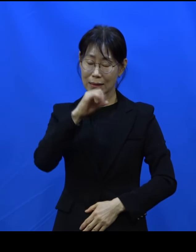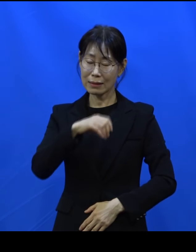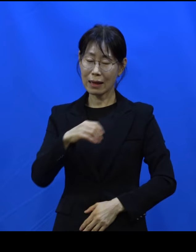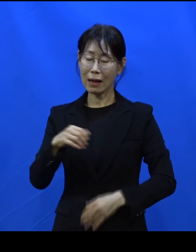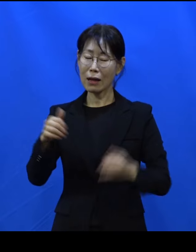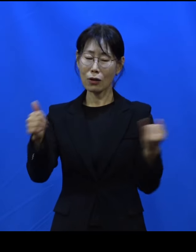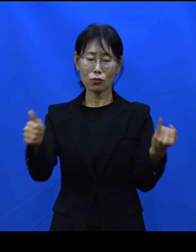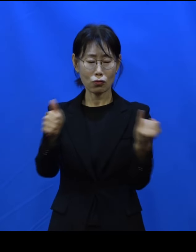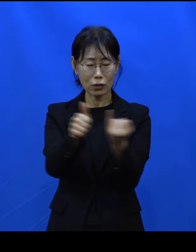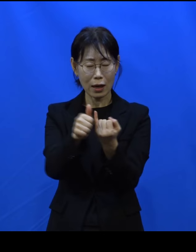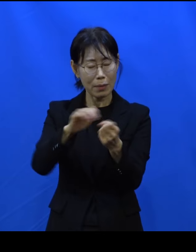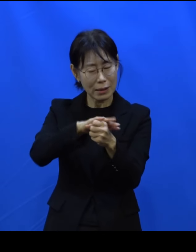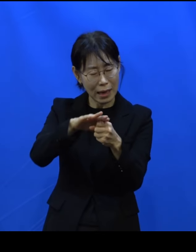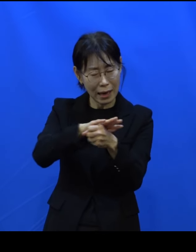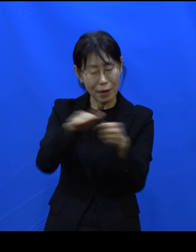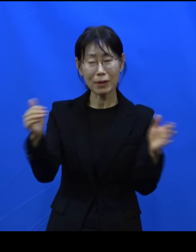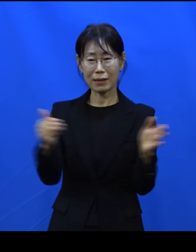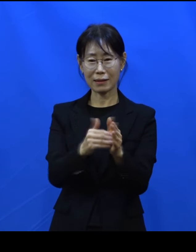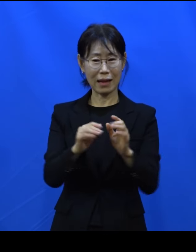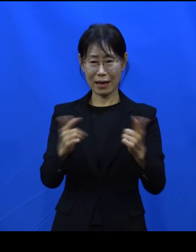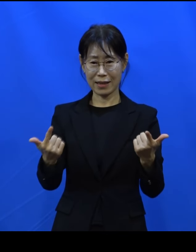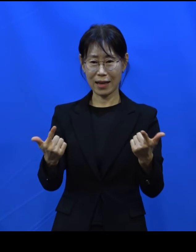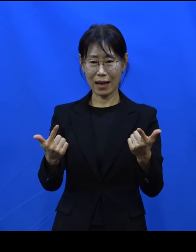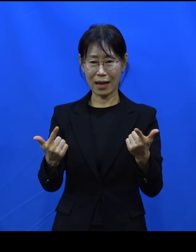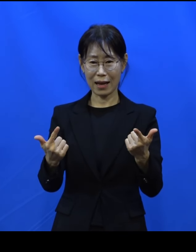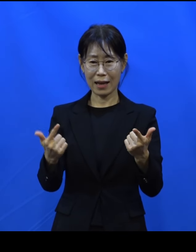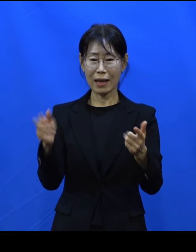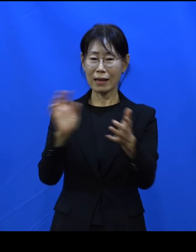아니에요. 두 사람이